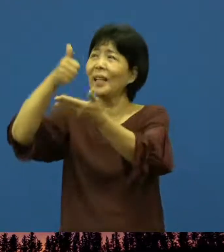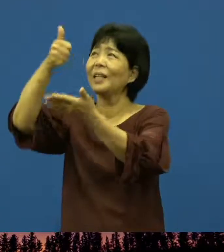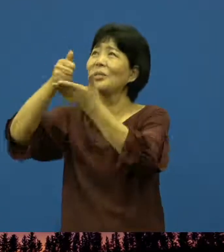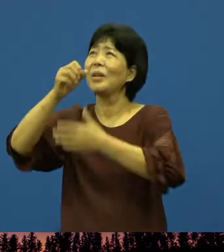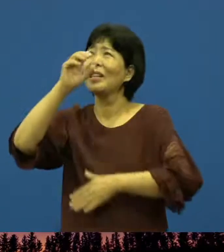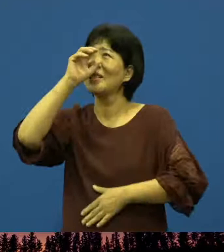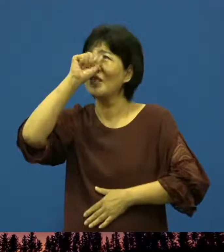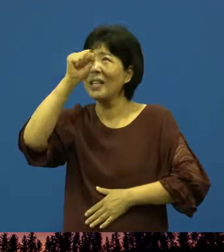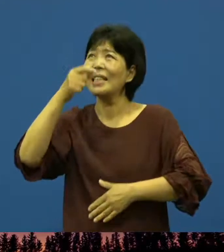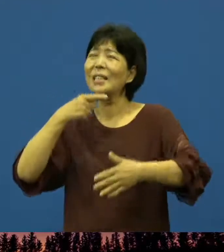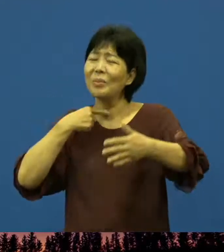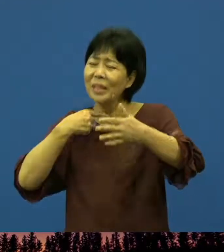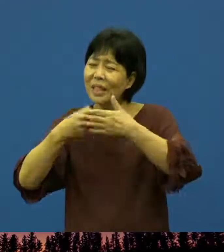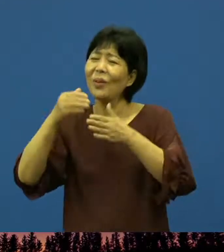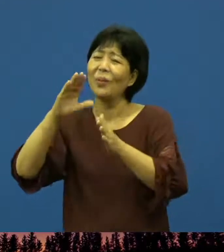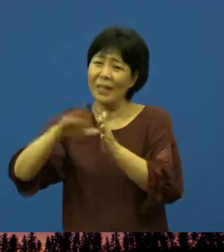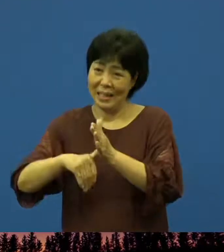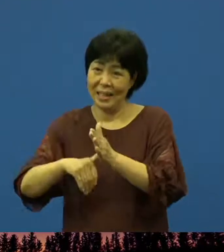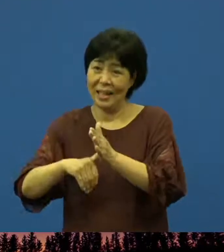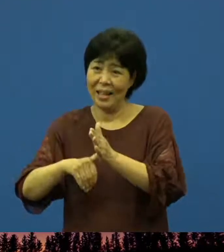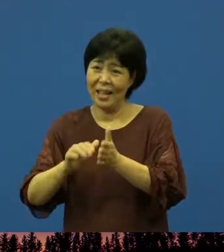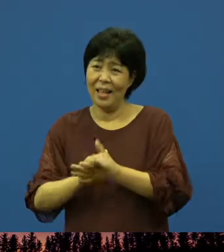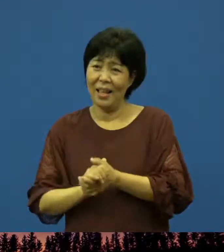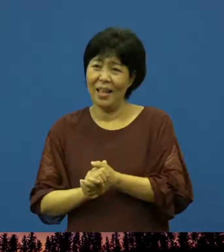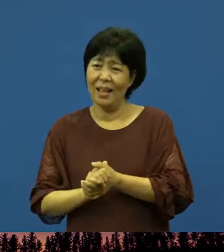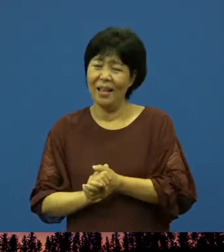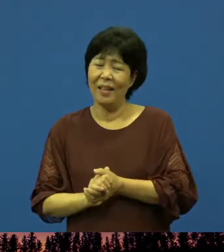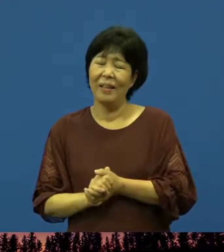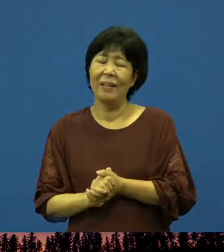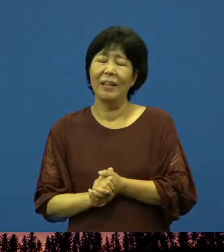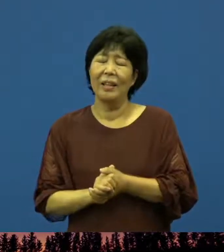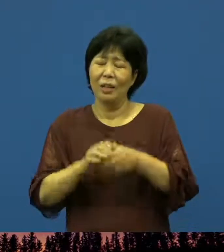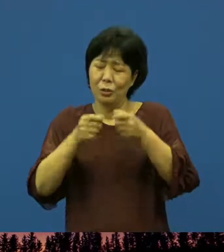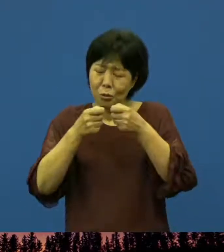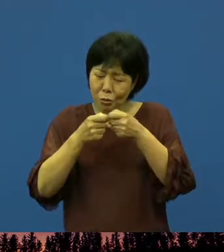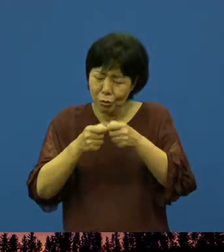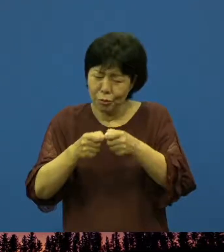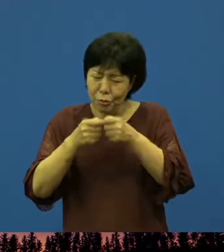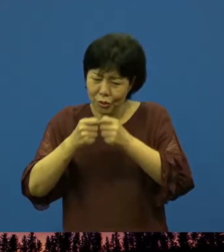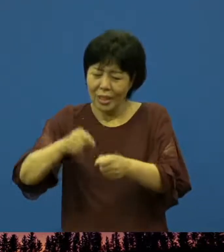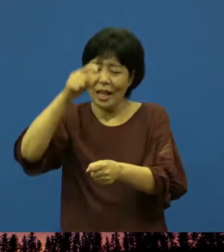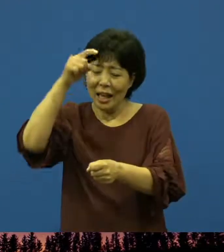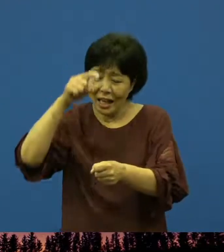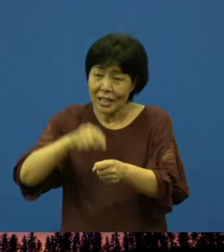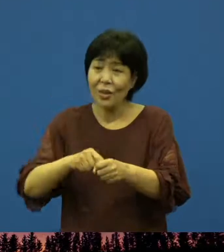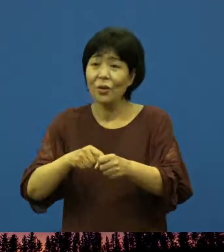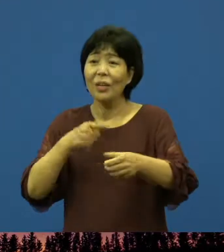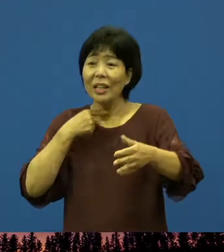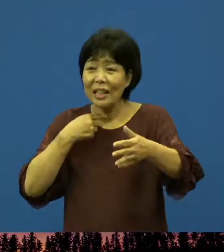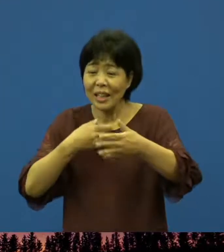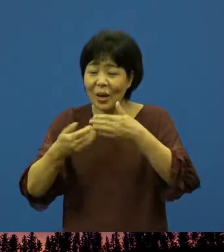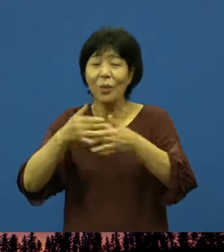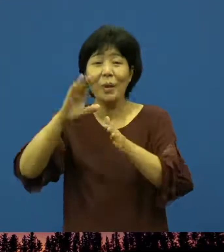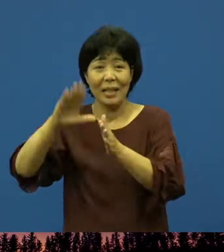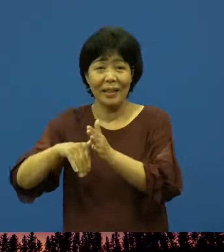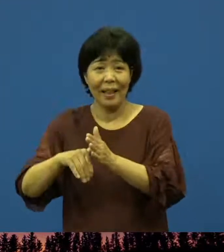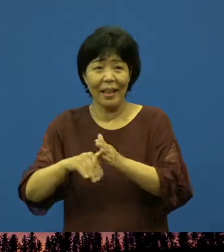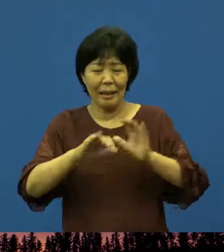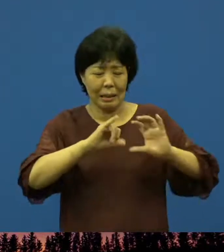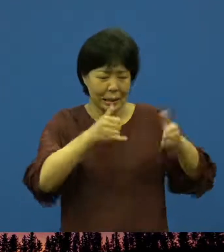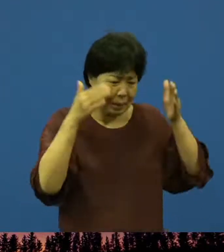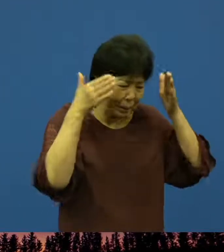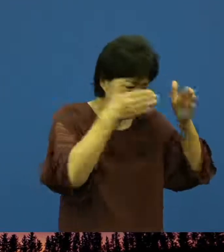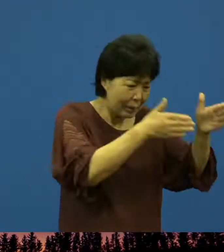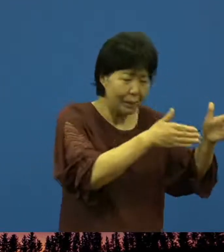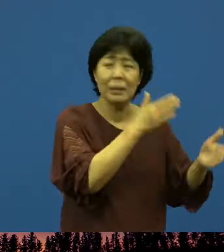맛볼 때, 그 선하심을 내가 경험할 때, 구체적으로 경험할 때 우리는 세상의 것들로 인하여 끌떡거리지 않을